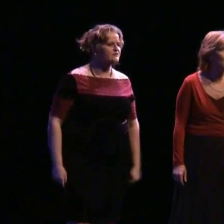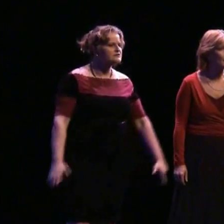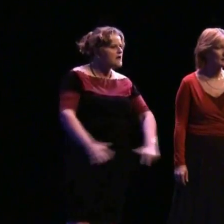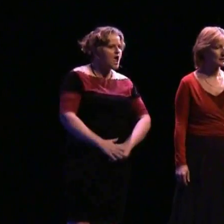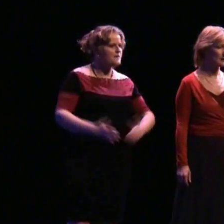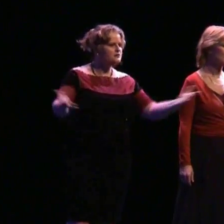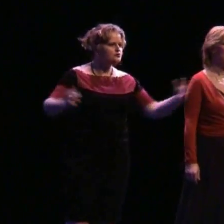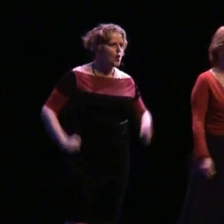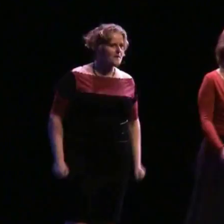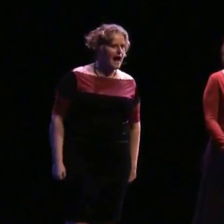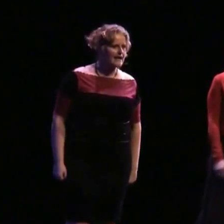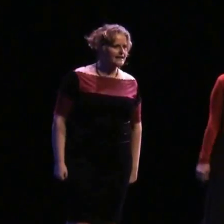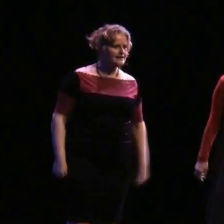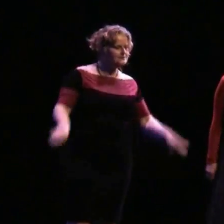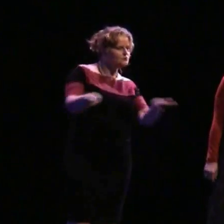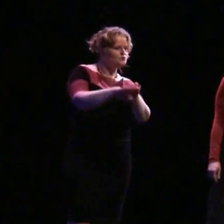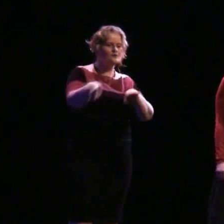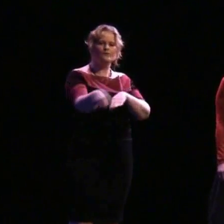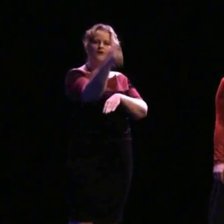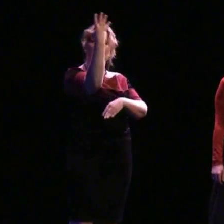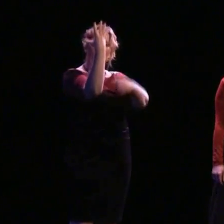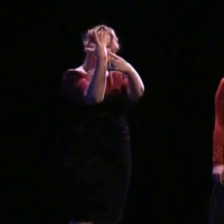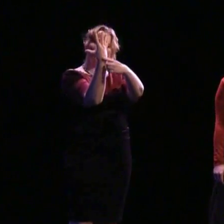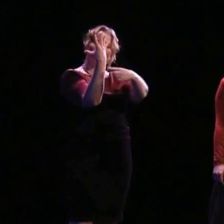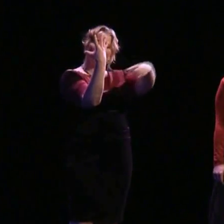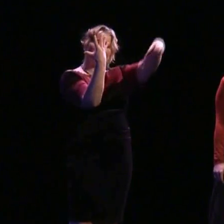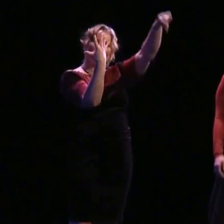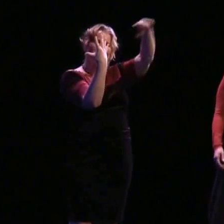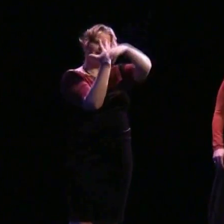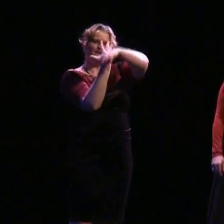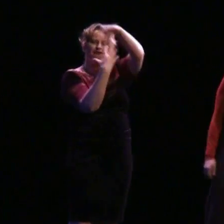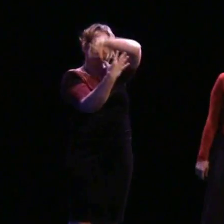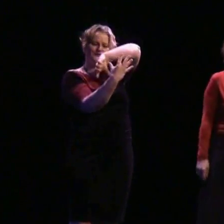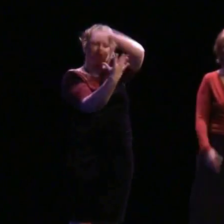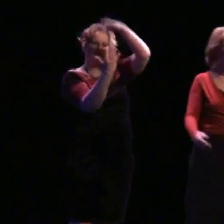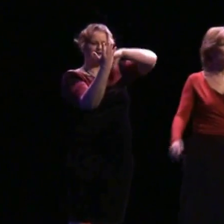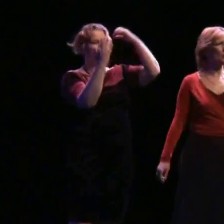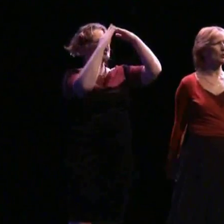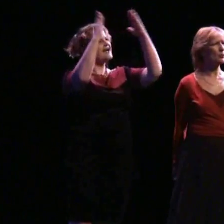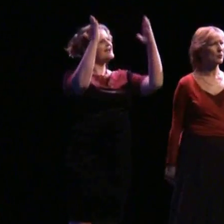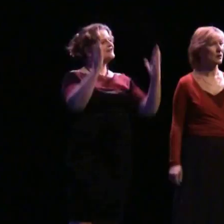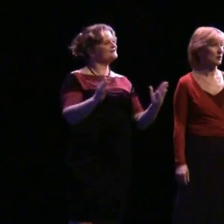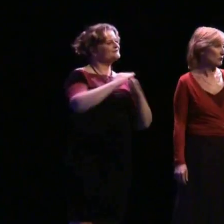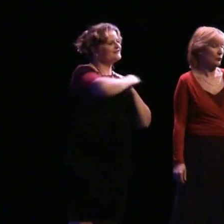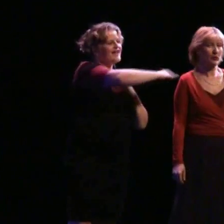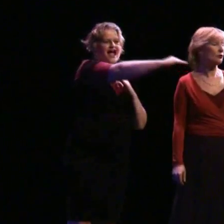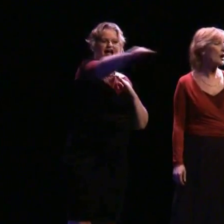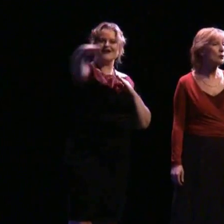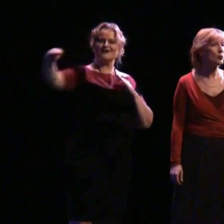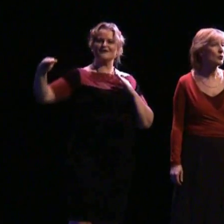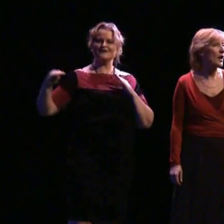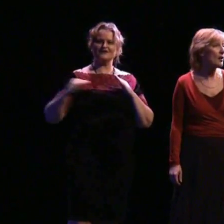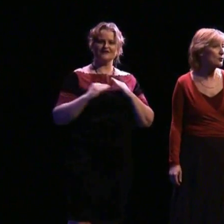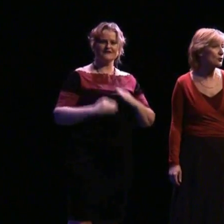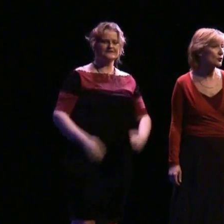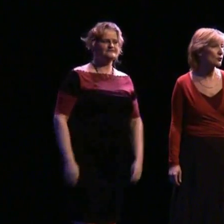geen dons meer. Toen besefte ik dat haar zit daar niet voor niets. Het is hetzelfde als de blaadjes om een bloem, de